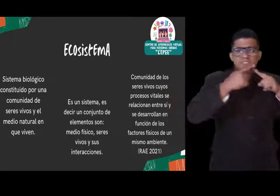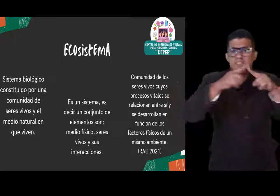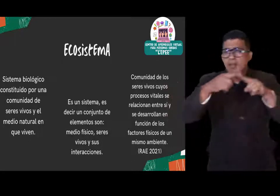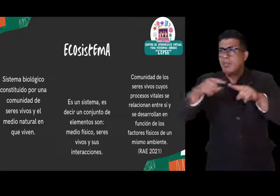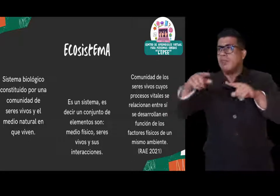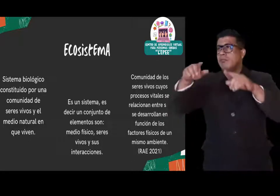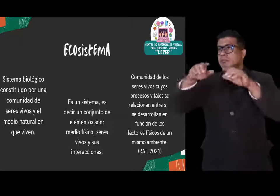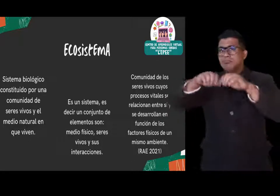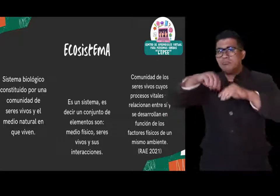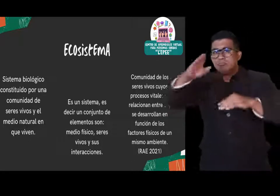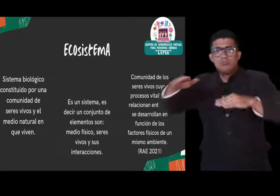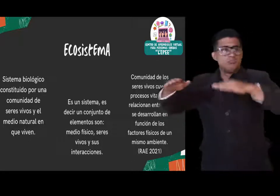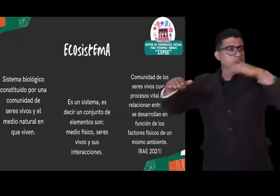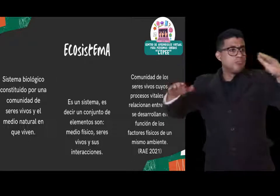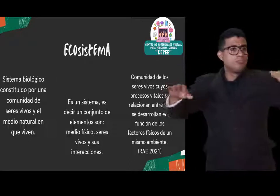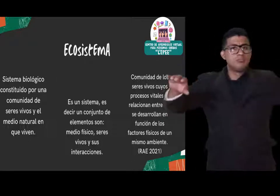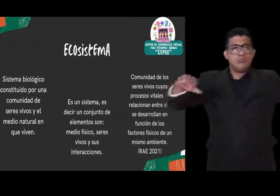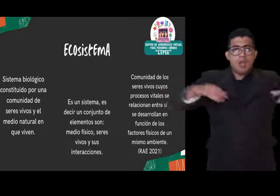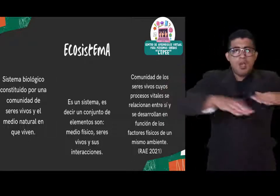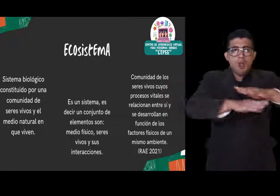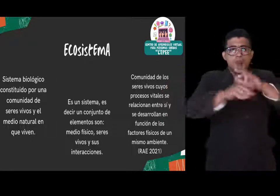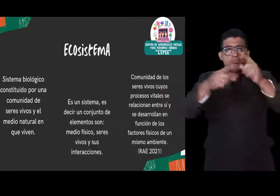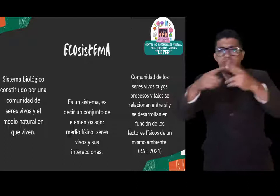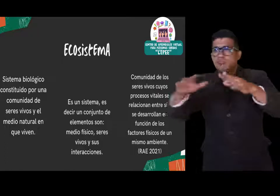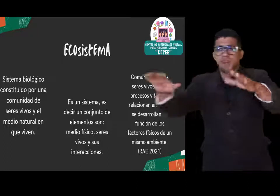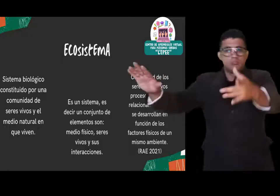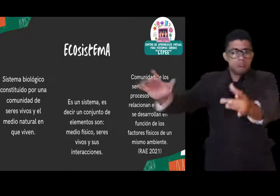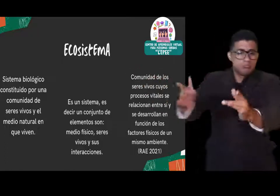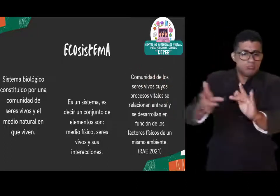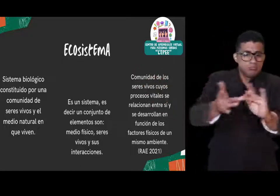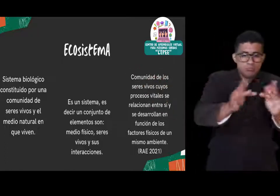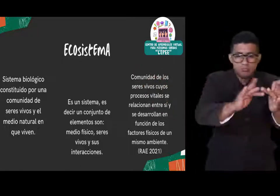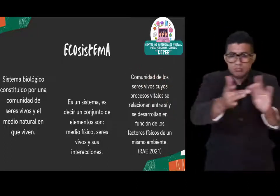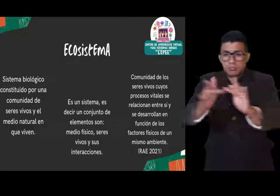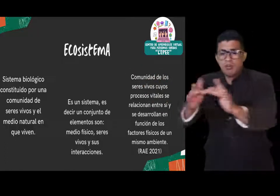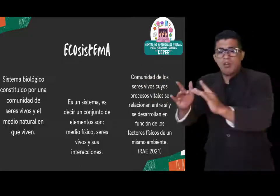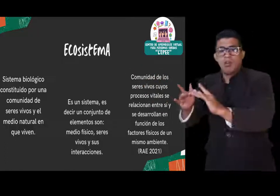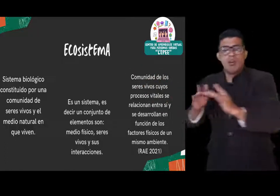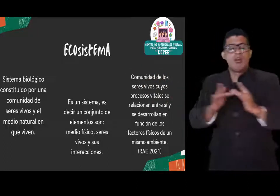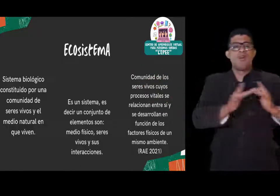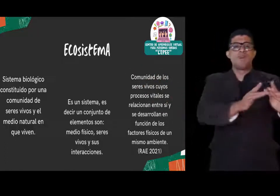de un ambiente en el que están.